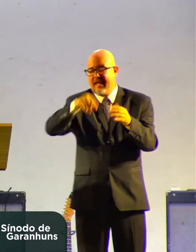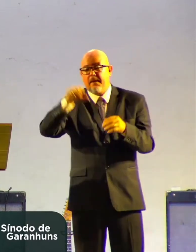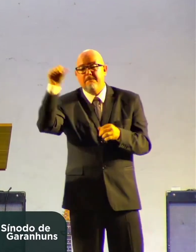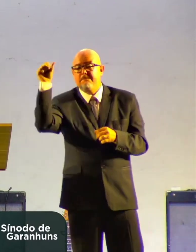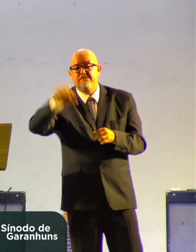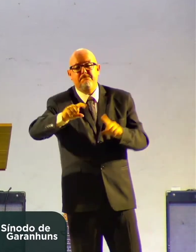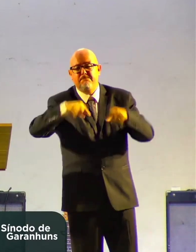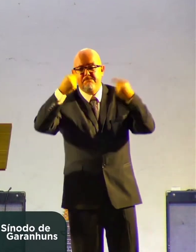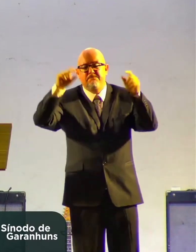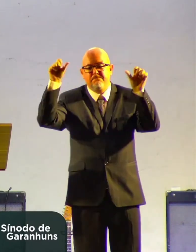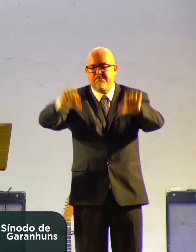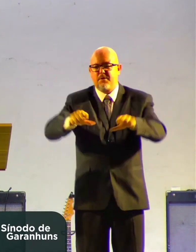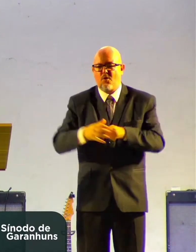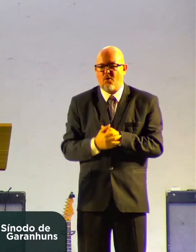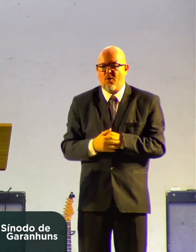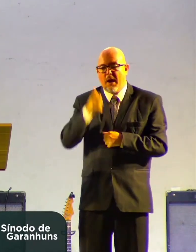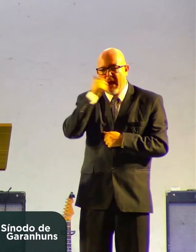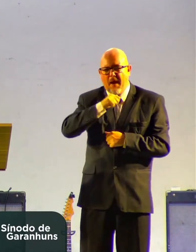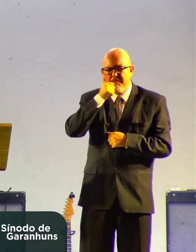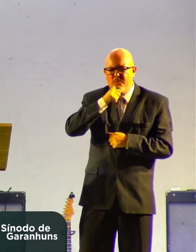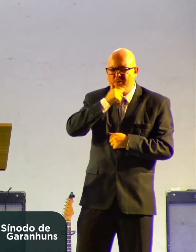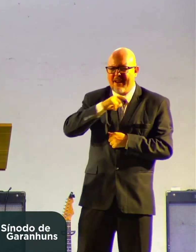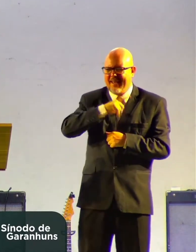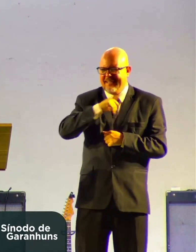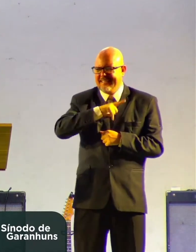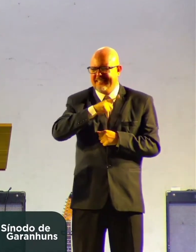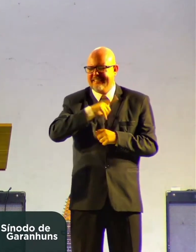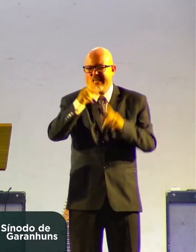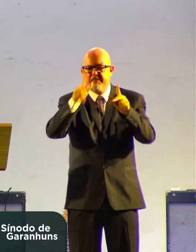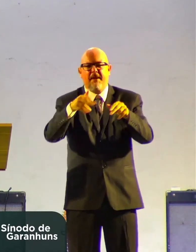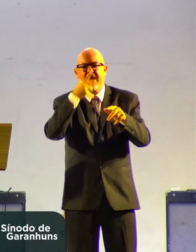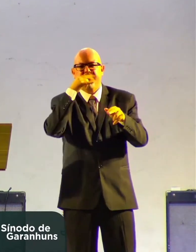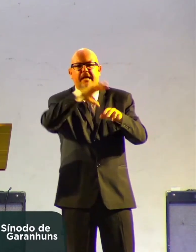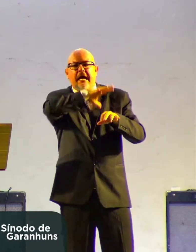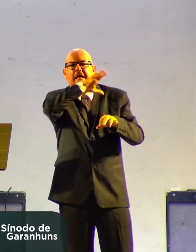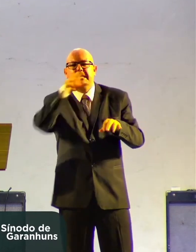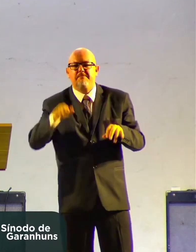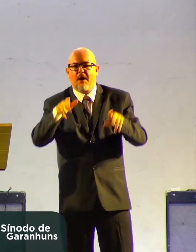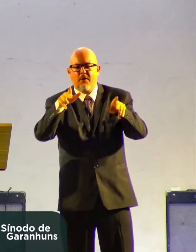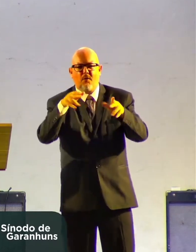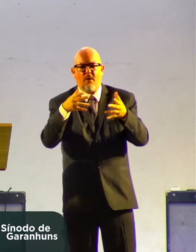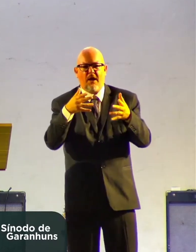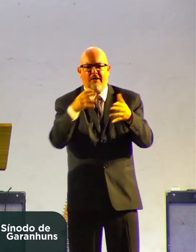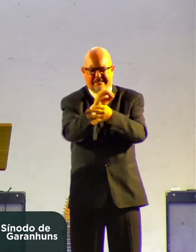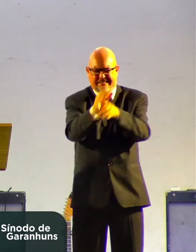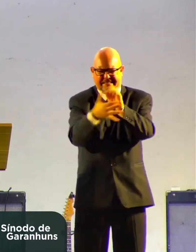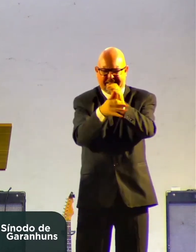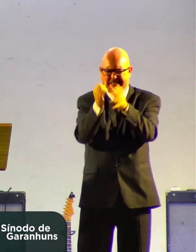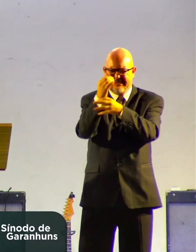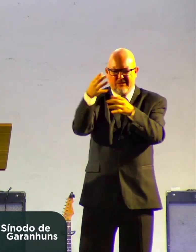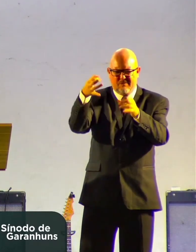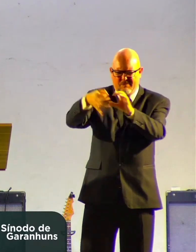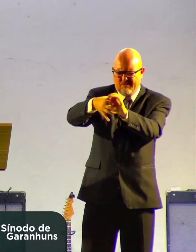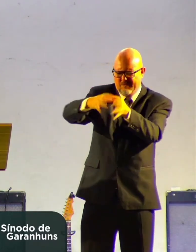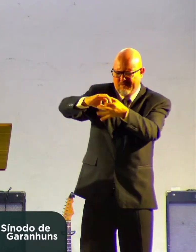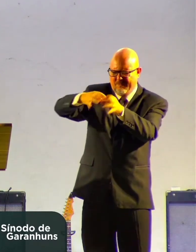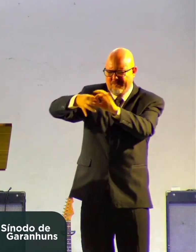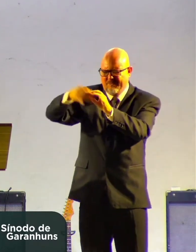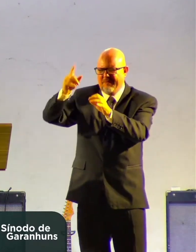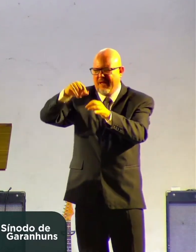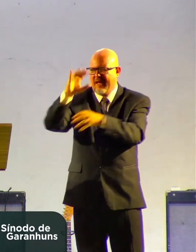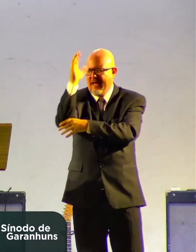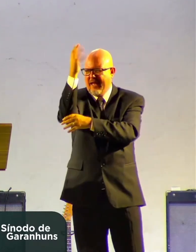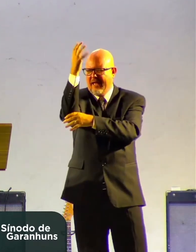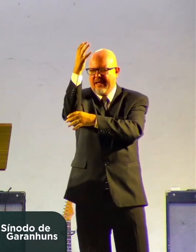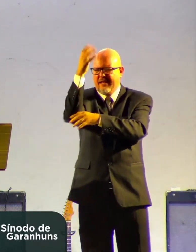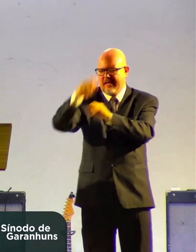pior. Aquela moça estava como uma fera selvagem, ensanguentada, acorrentada com correntes grossas, amarrada num